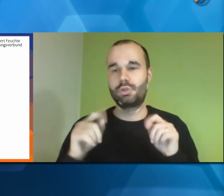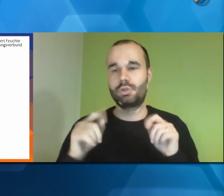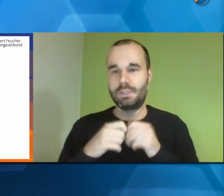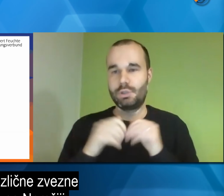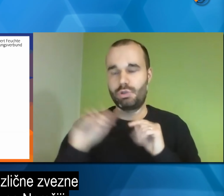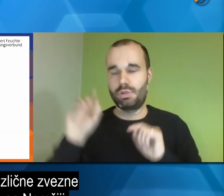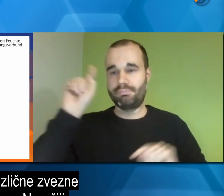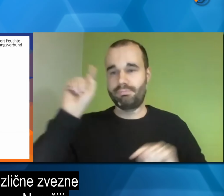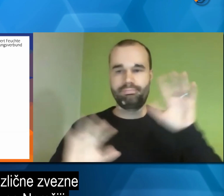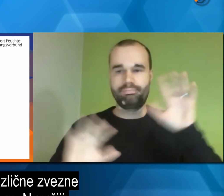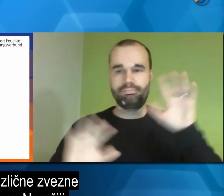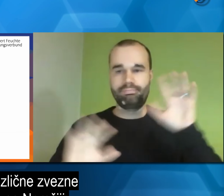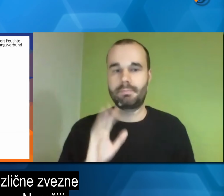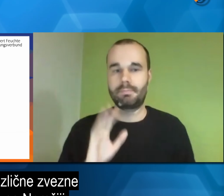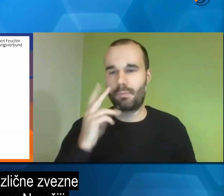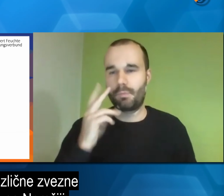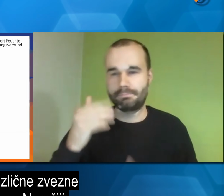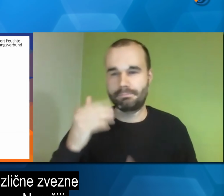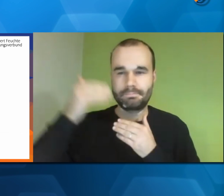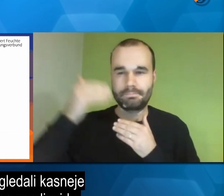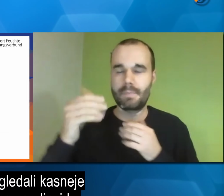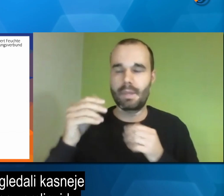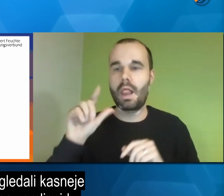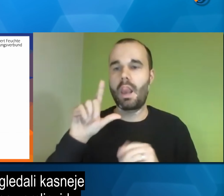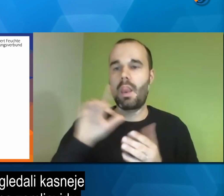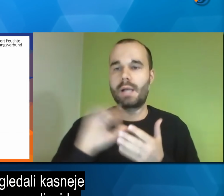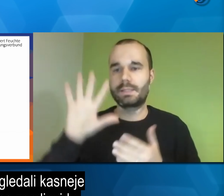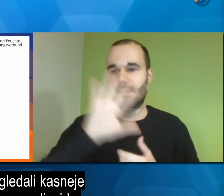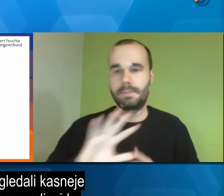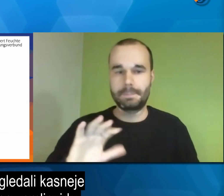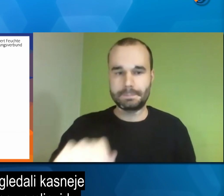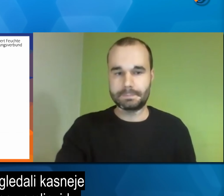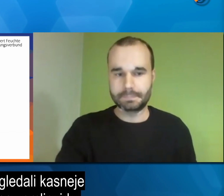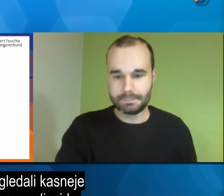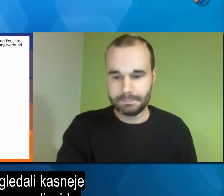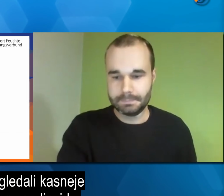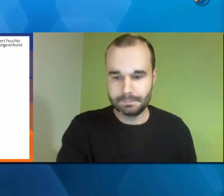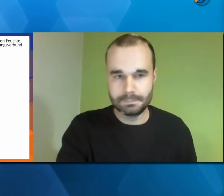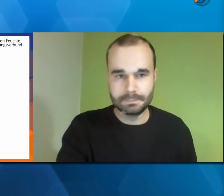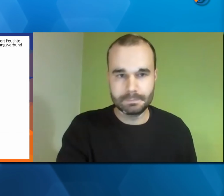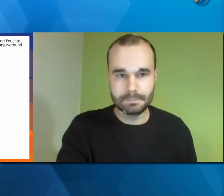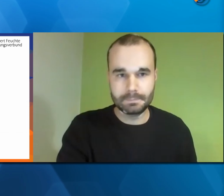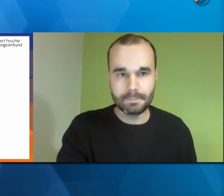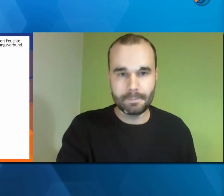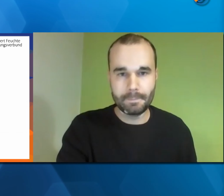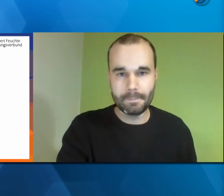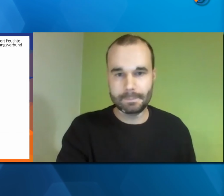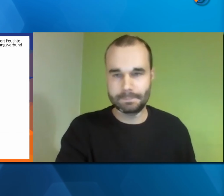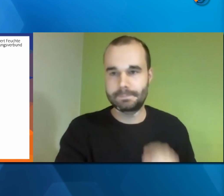To so različne zvezne dežele po Nemčiji. Bomo pogledali kasneje lokacije na zemljevidu.